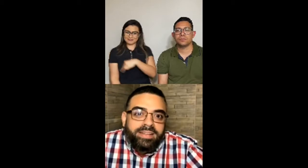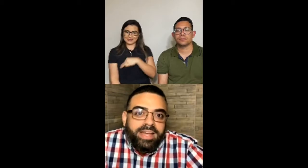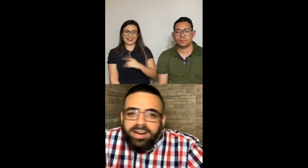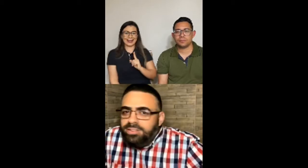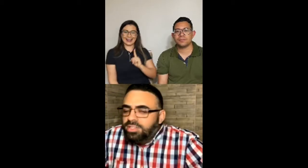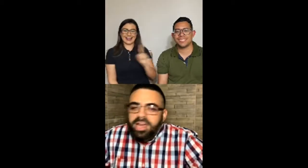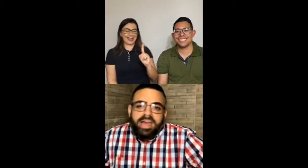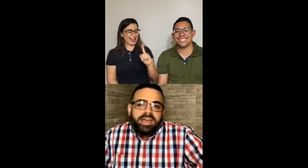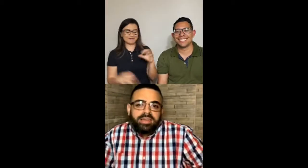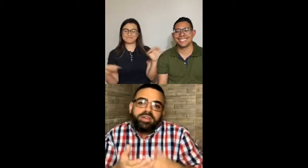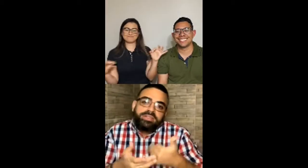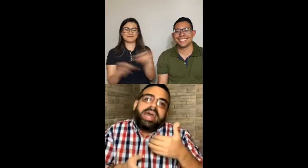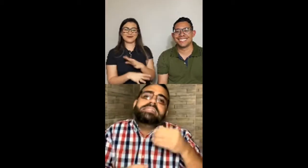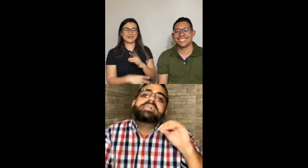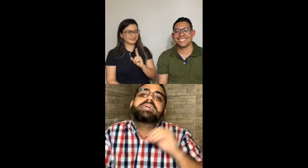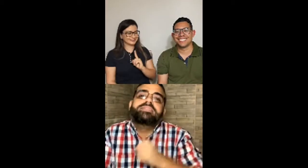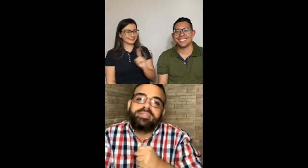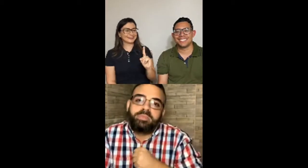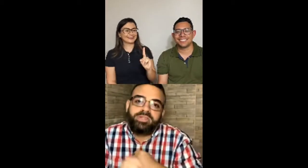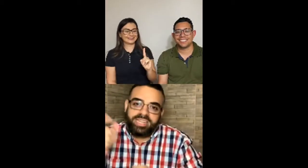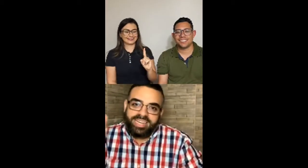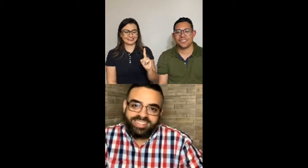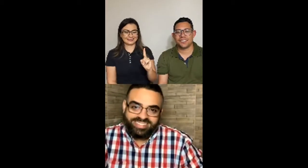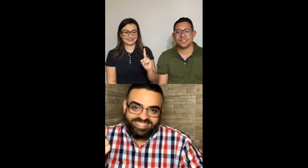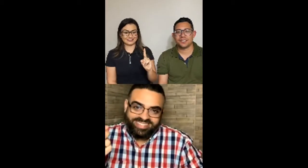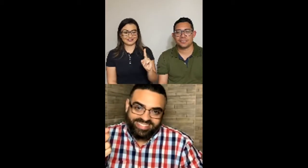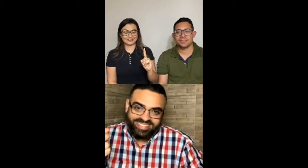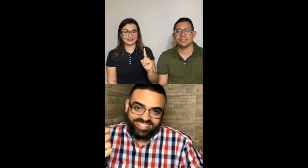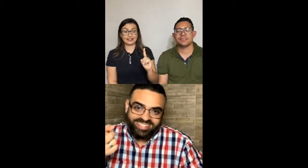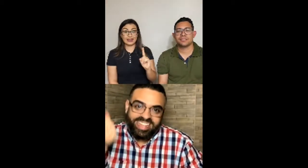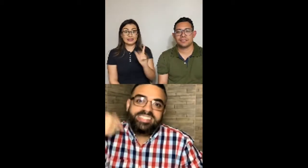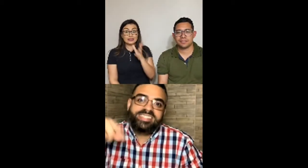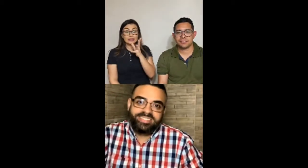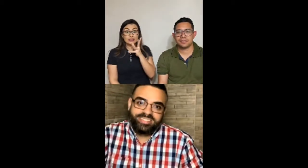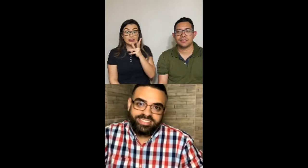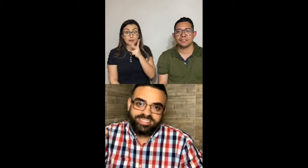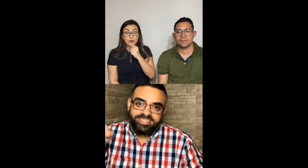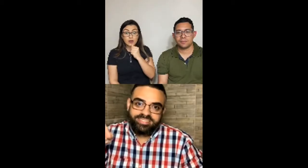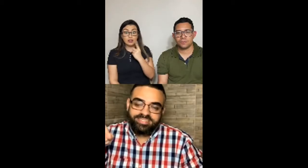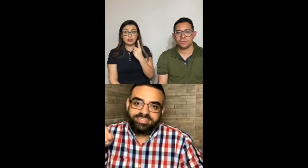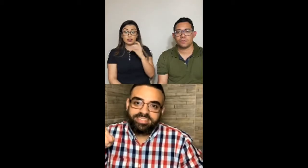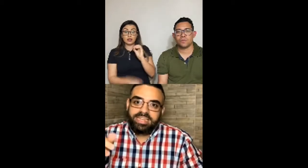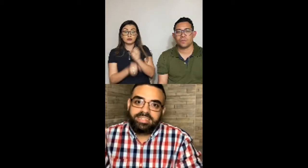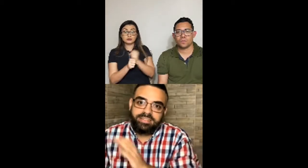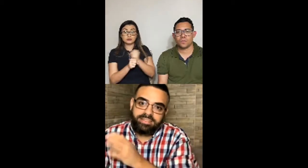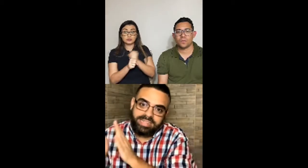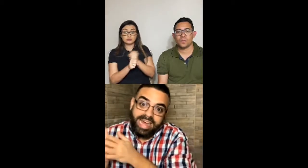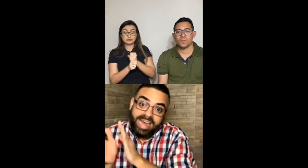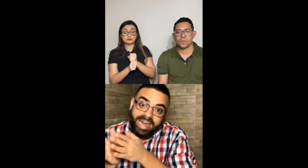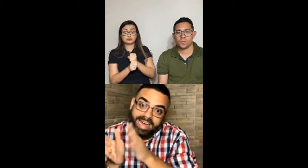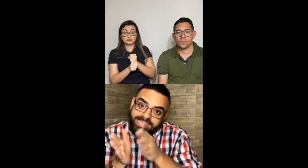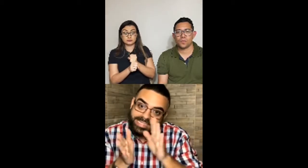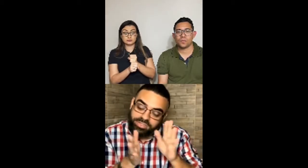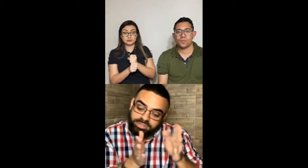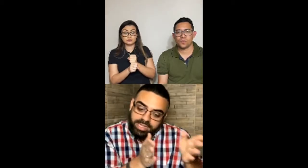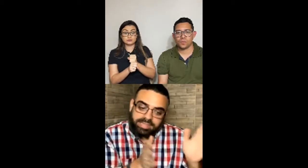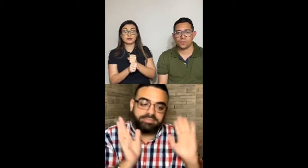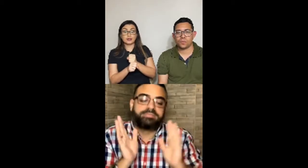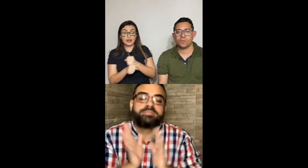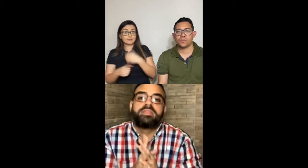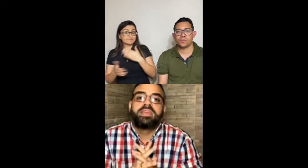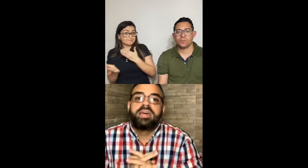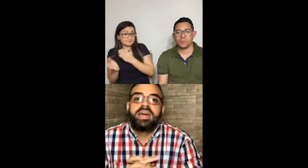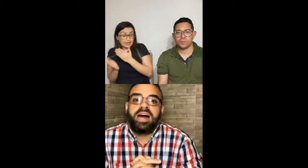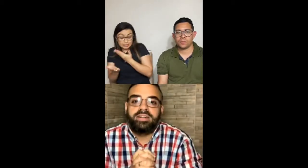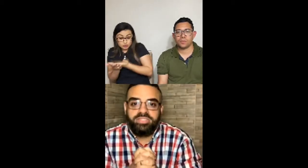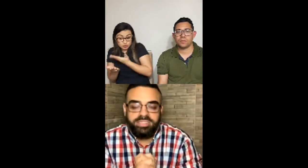Porque a gente chega, Gisele, no campo achando que a gente já está pronto, né? Para trabalhar. Não, e foram 10 anos para eu chegar.